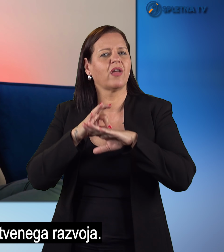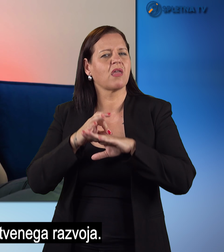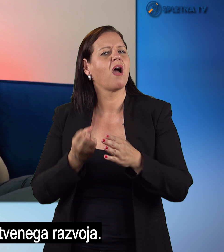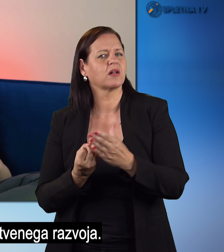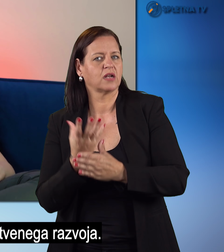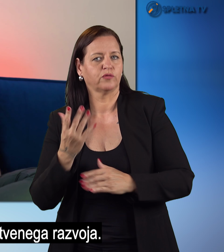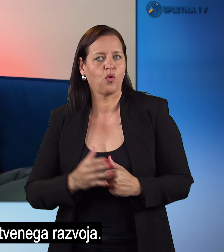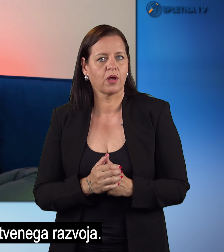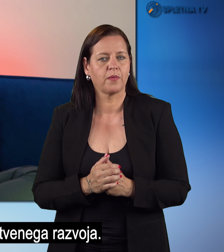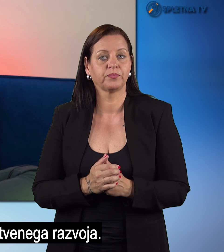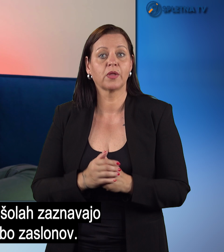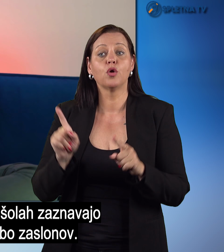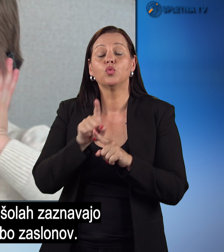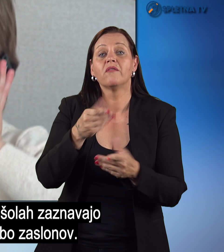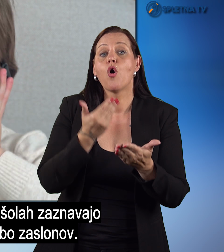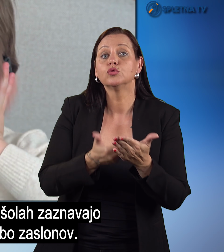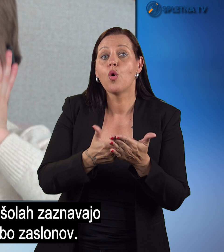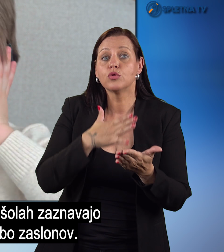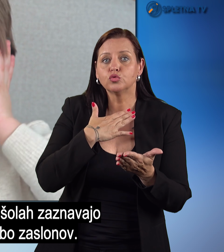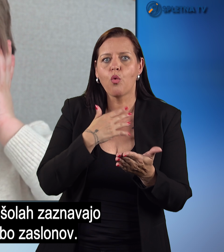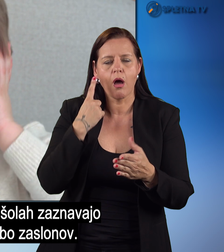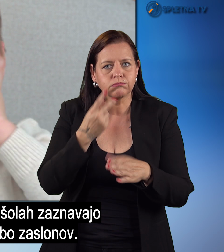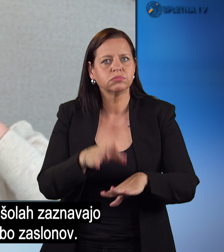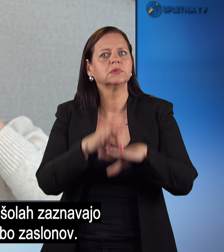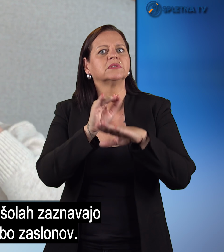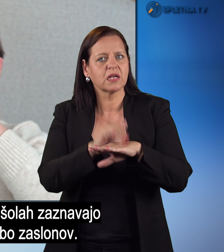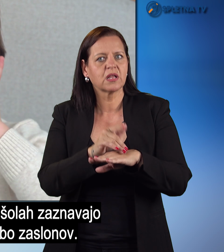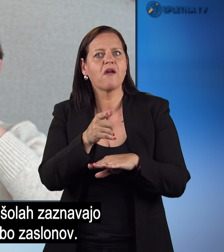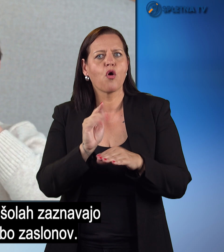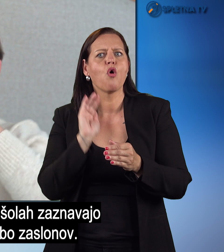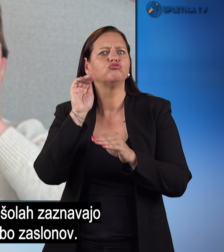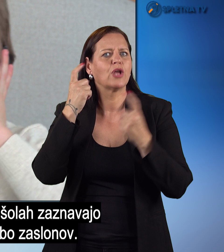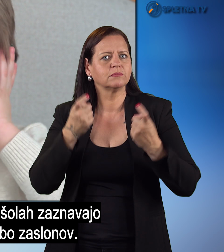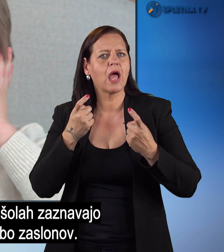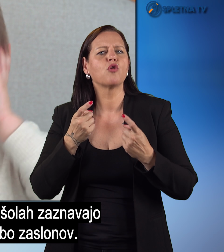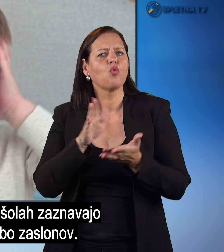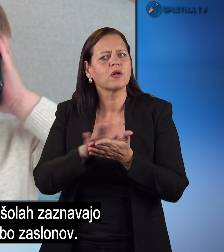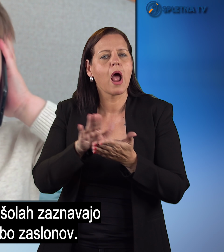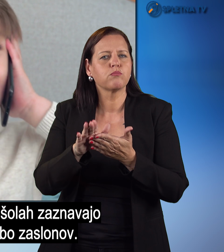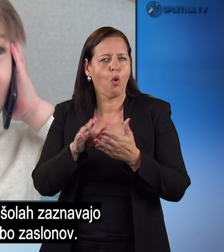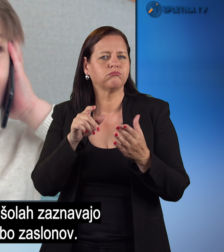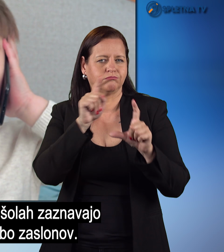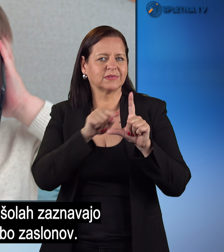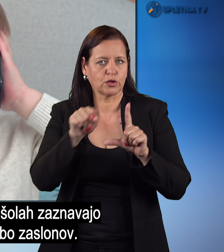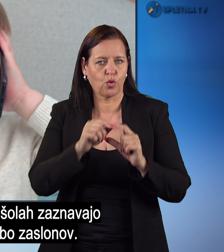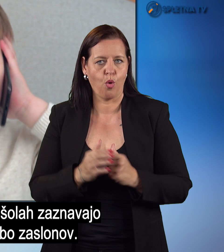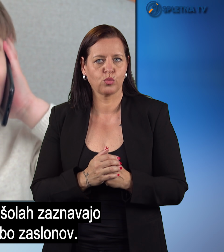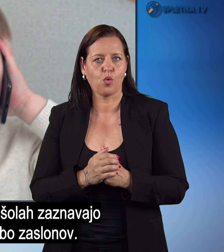razvoja. Tudi v osnovnih šolah zaznavajo čezmerno rabo zaslonov.